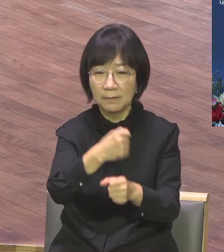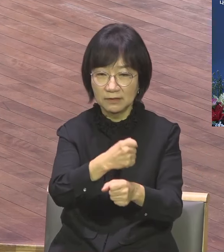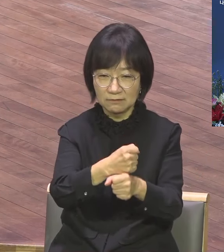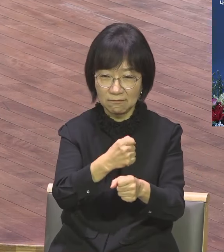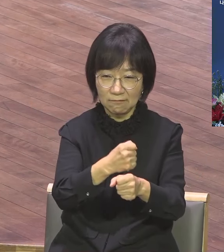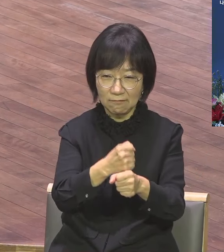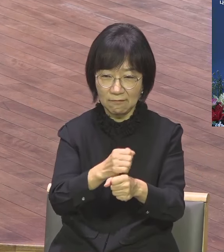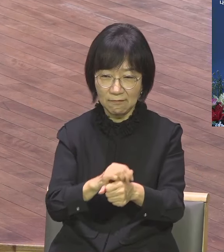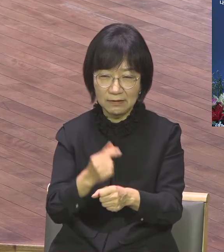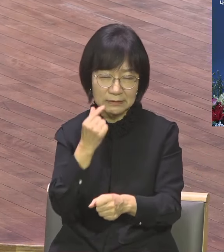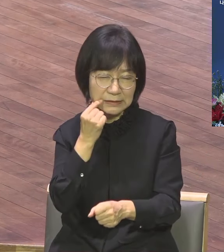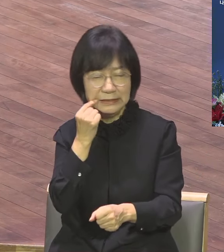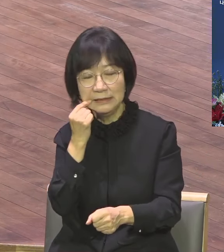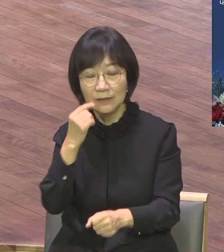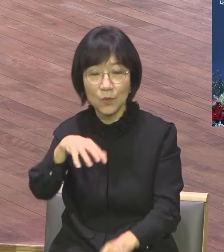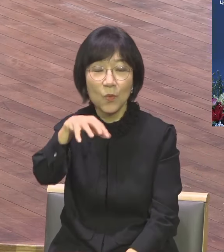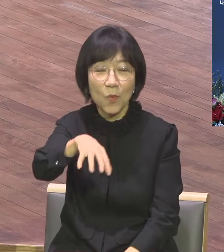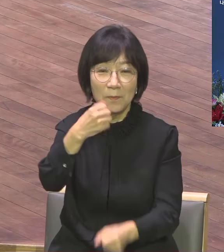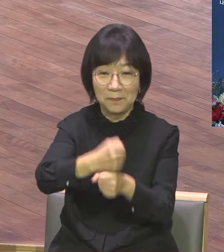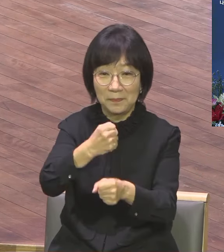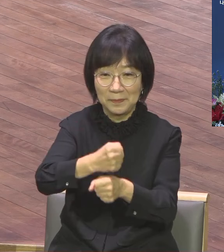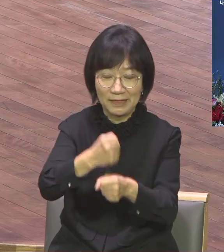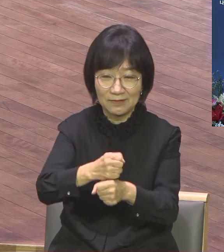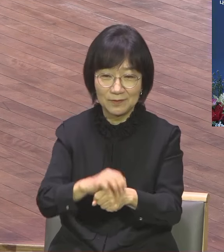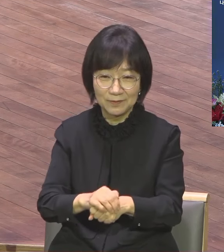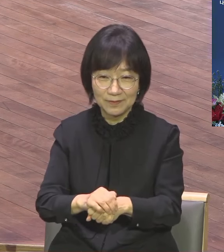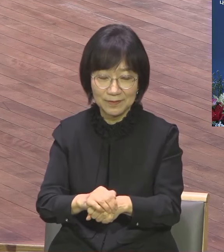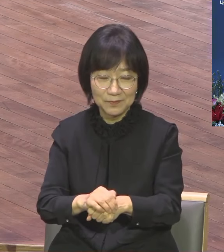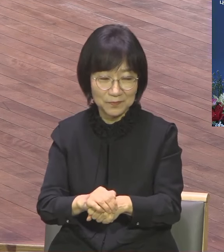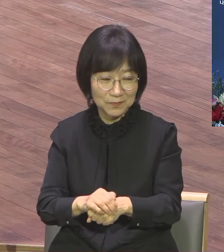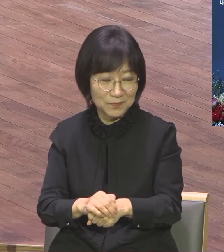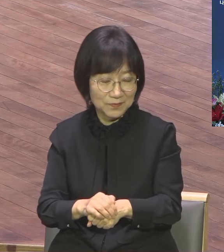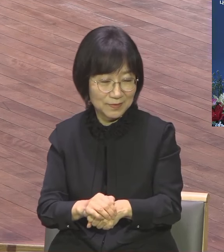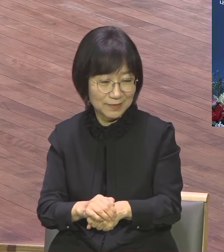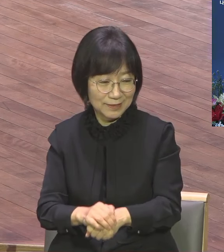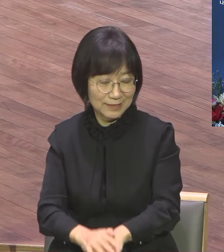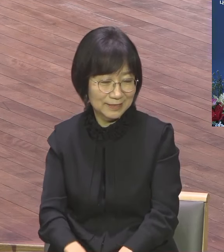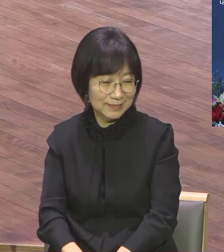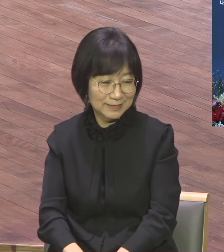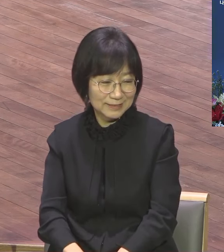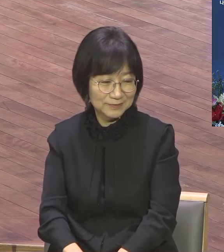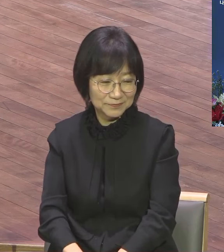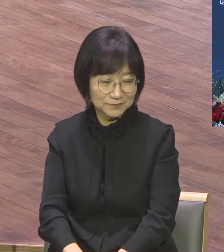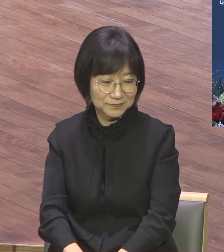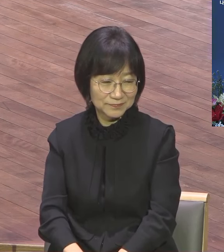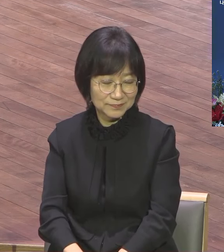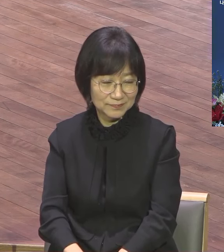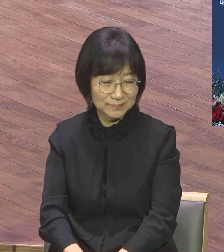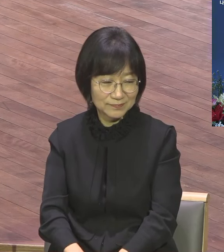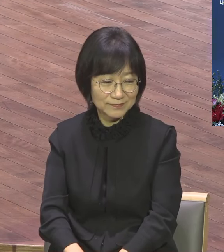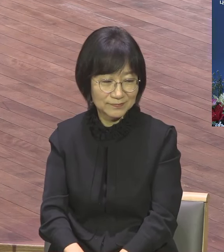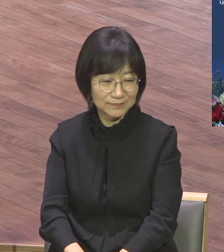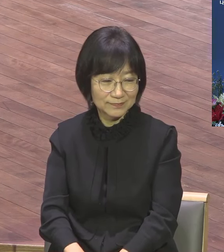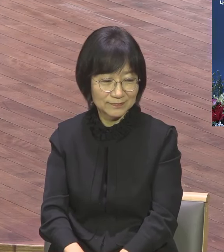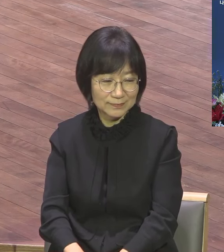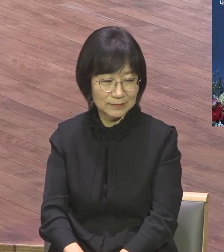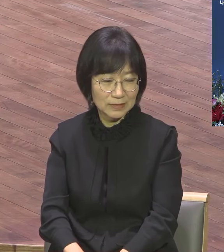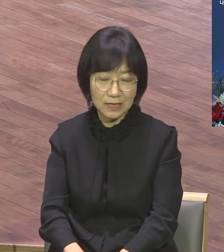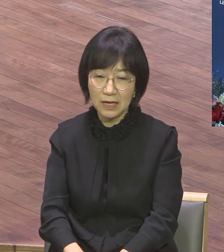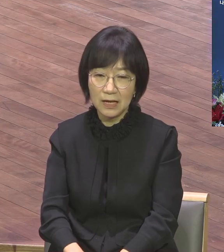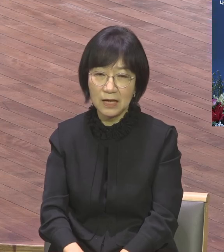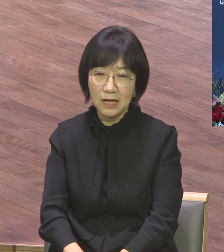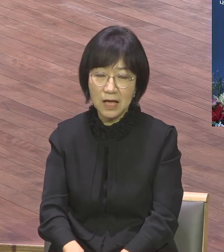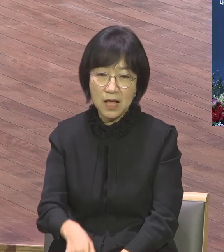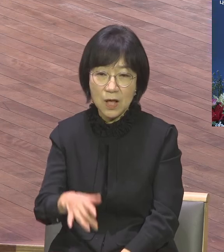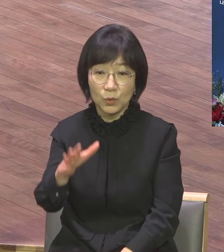장소, 최고 인기 있는 장소 핫플레이스. 여기를 준비한다는 것입니다. 막 투자